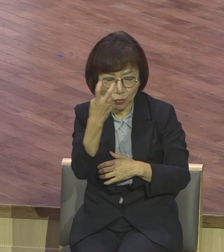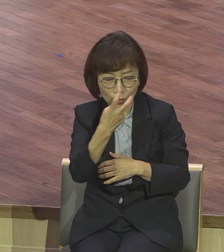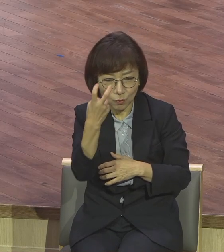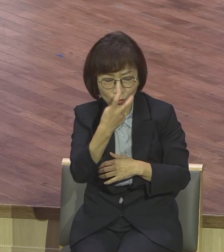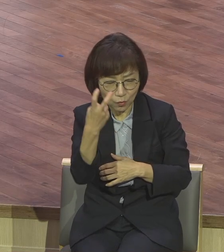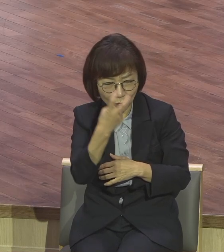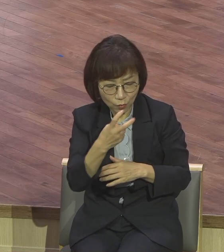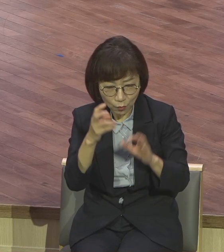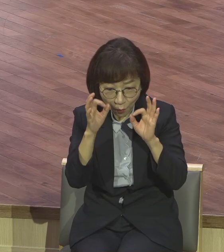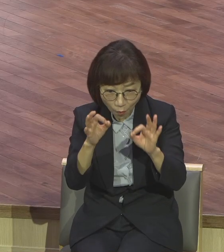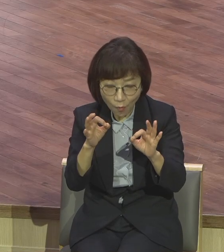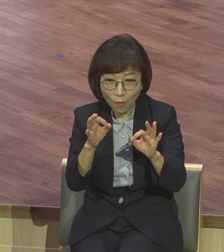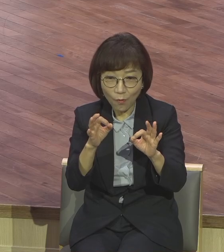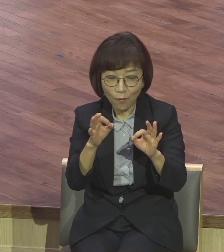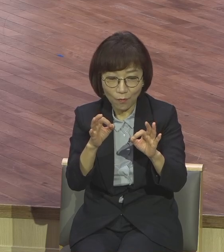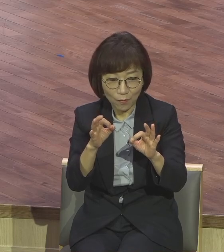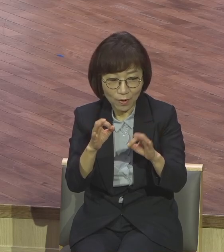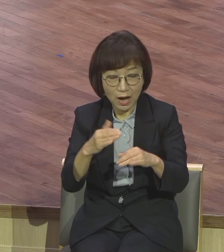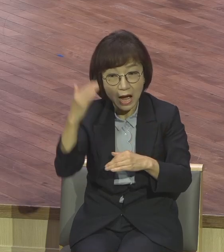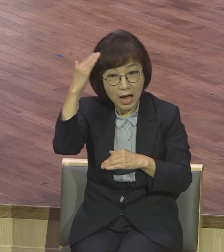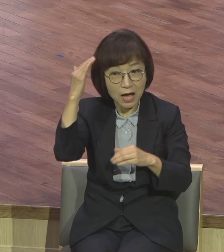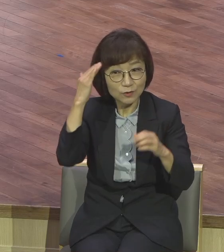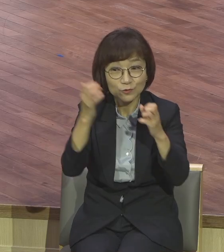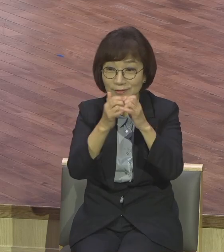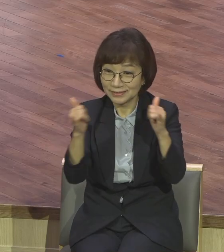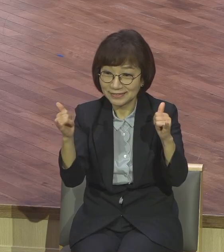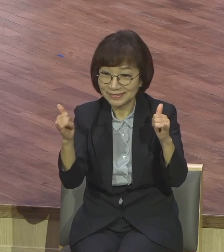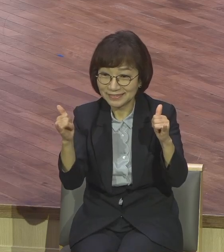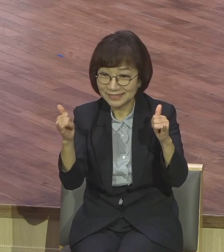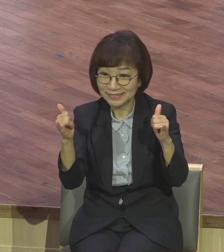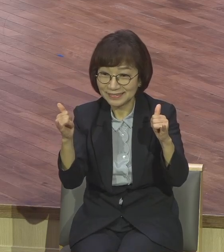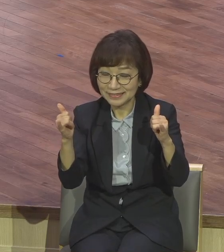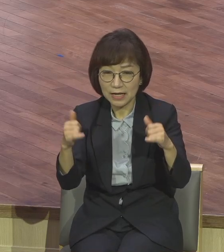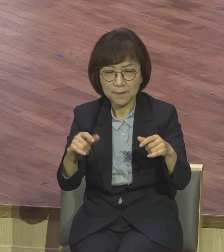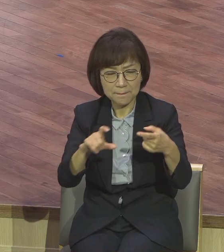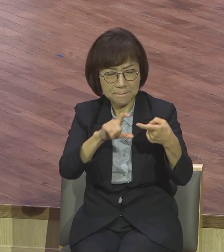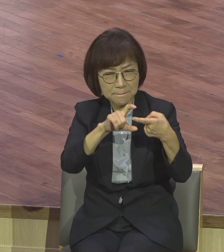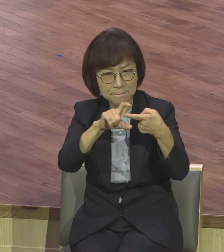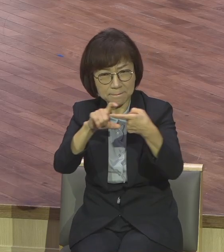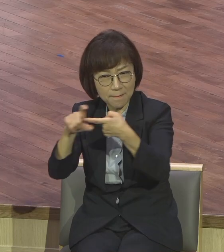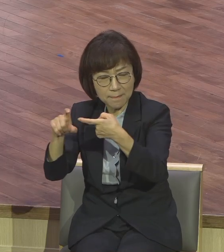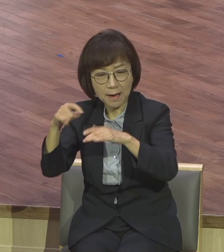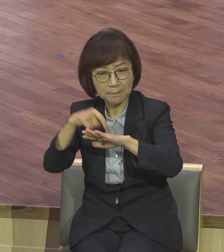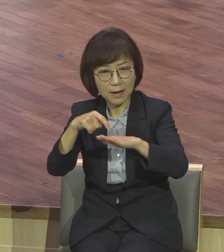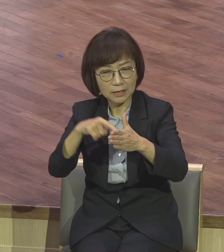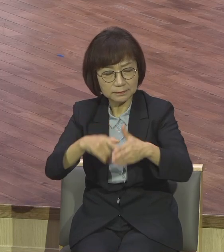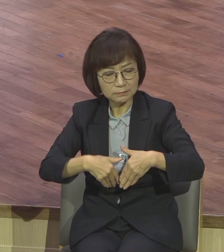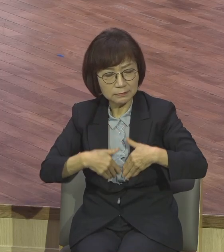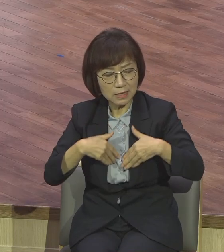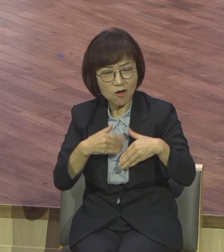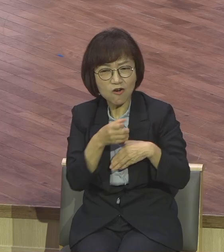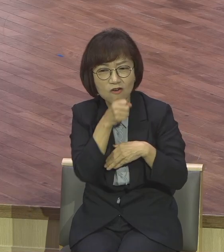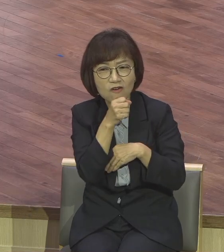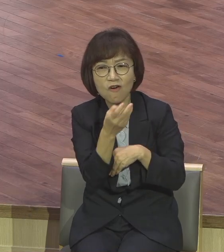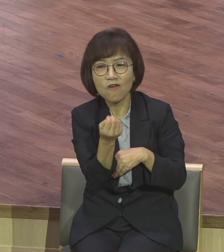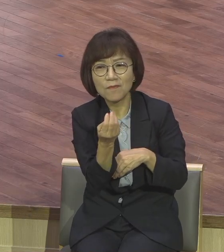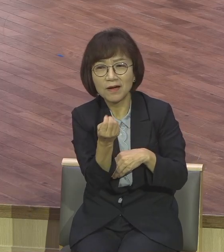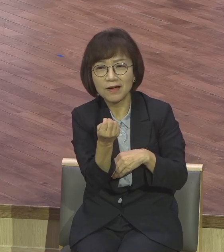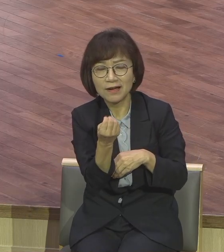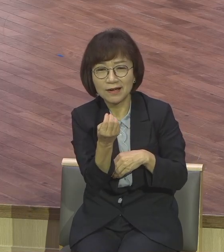결과 우리나라 사람들의 이 평균 마음의 온도가 어느